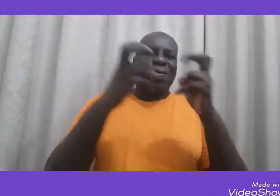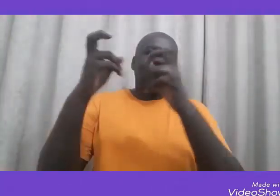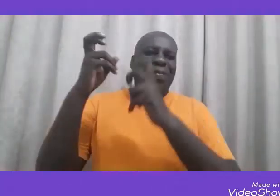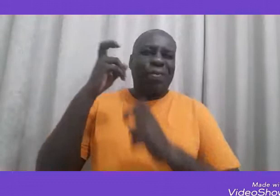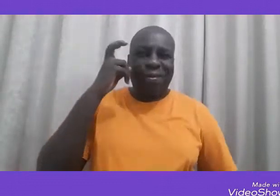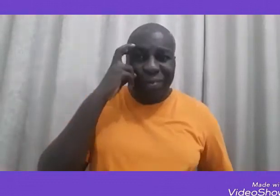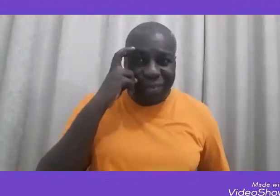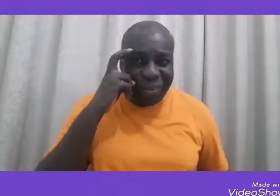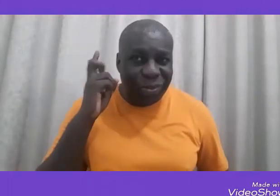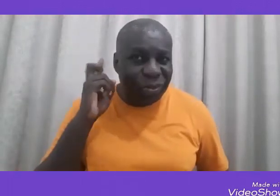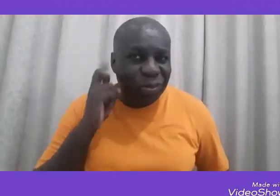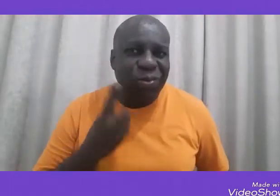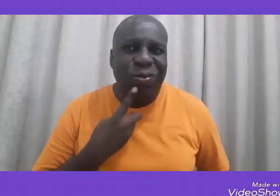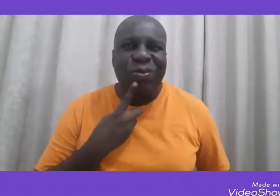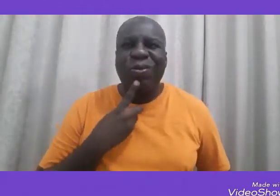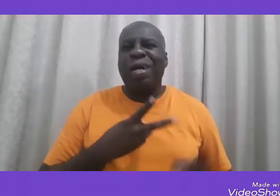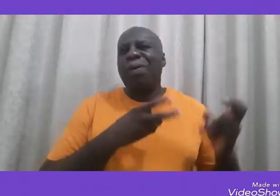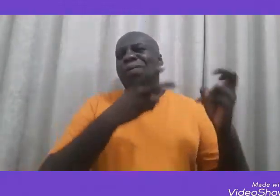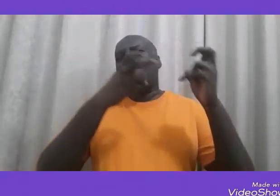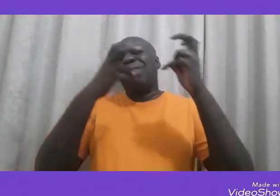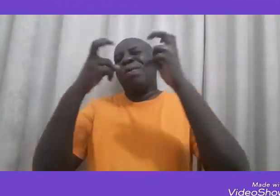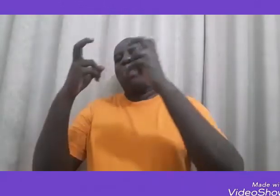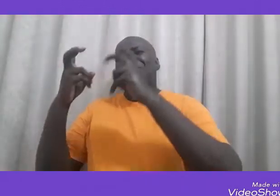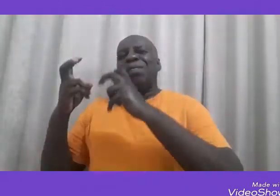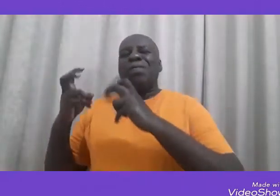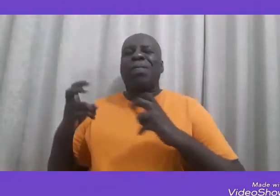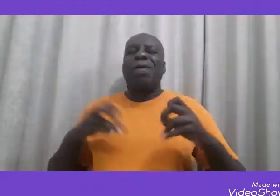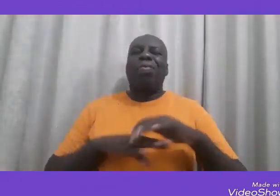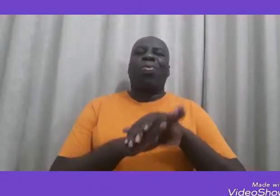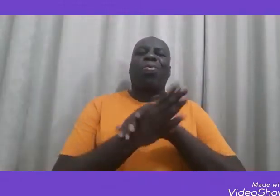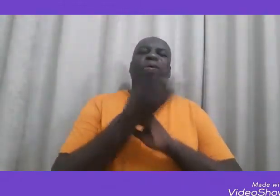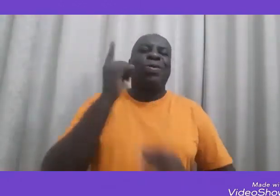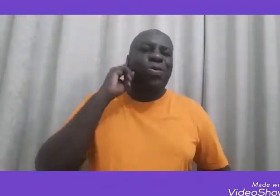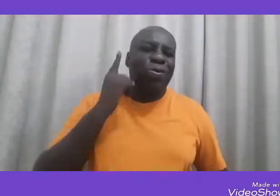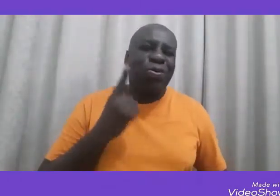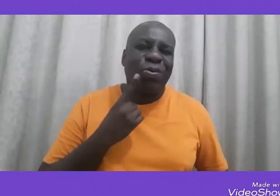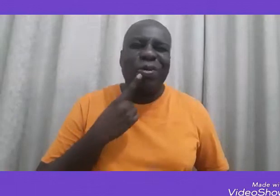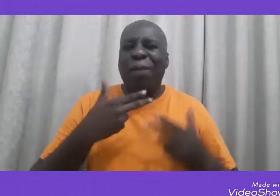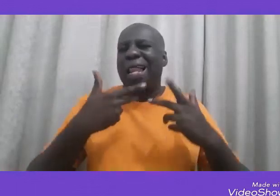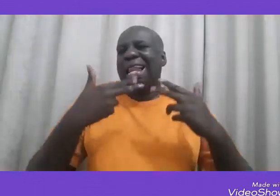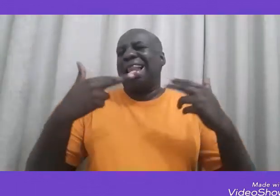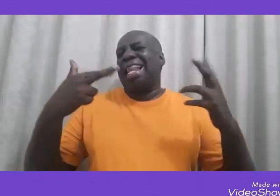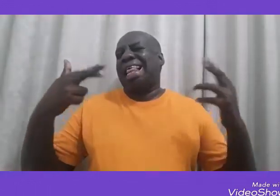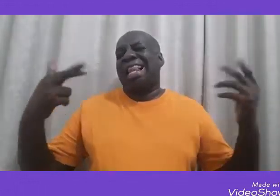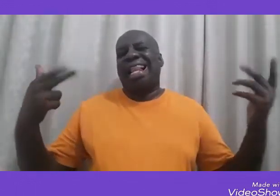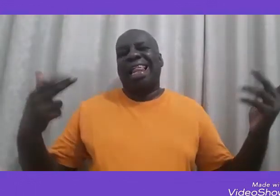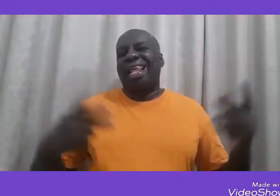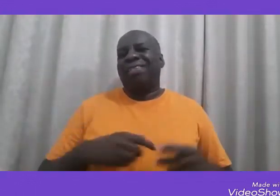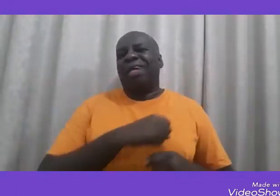olha só, o Valda X, pessoal, tá vendo? O Valda X é um chiclete delicioso, refrescante e não contém açúcar,